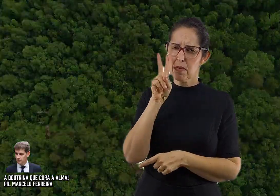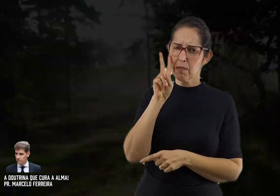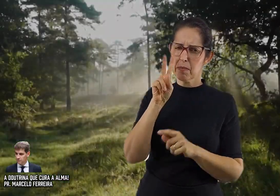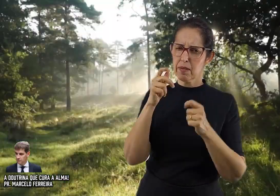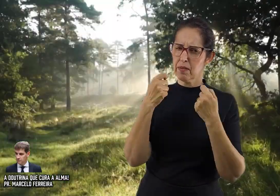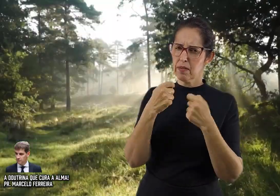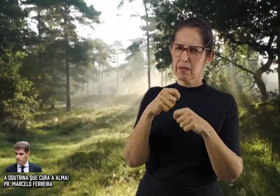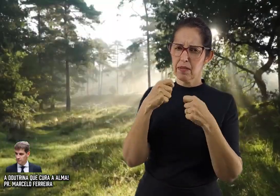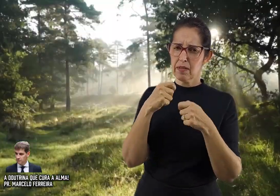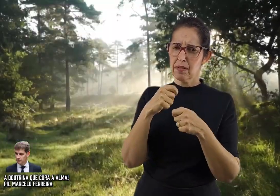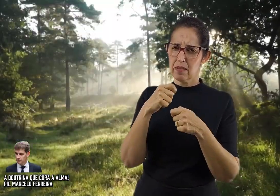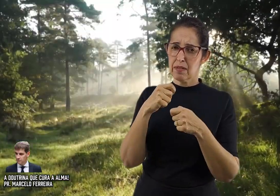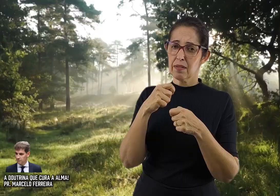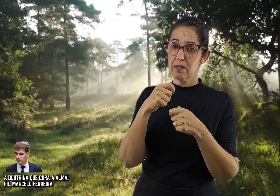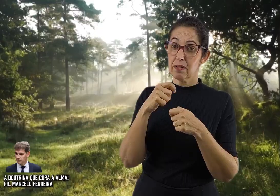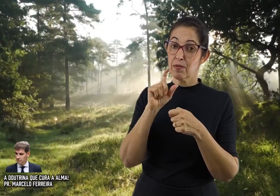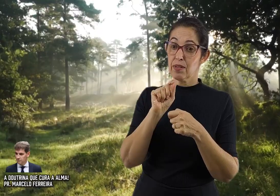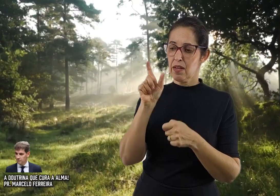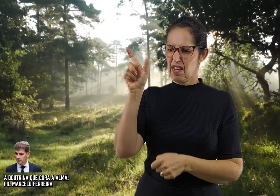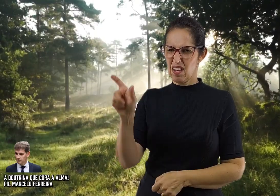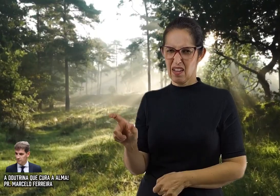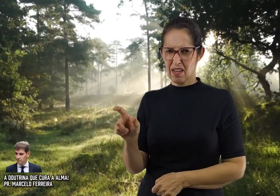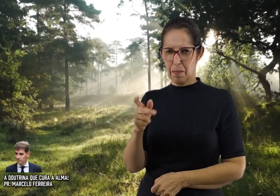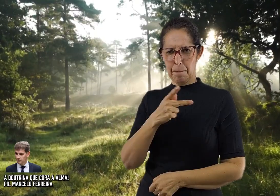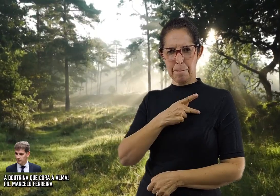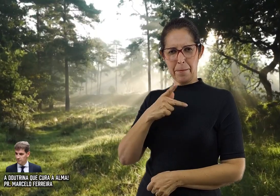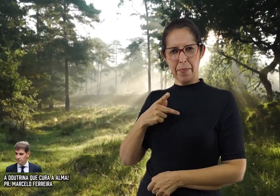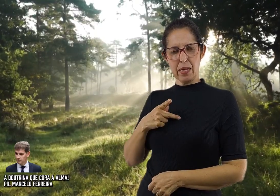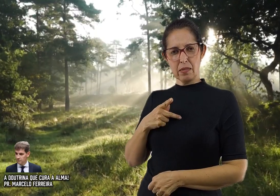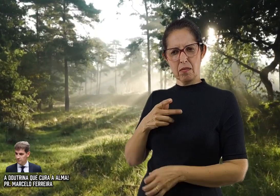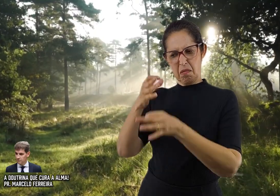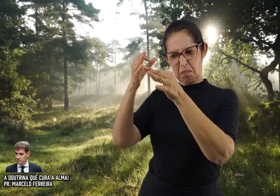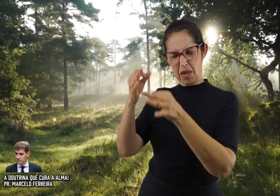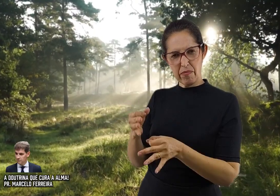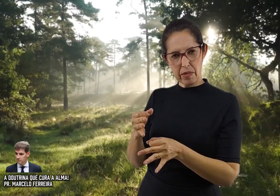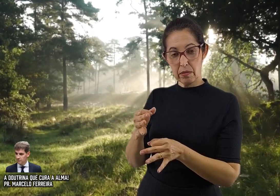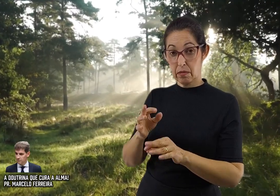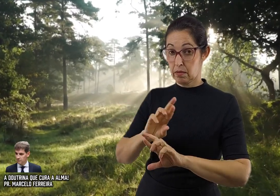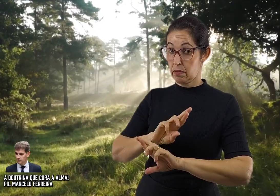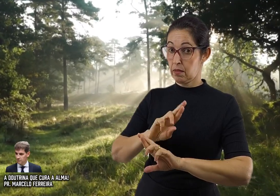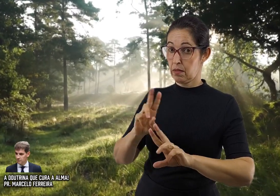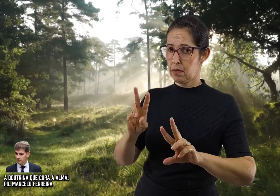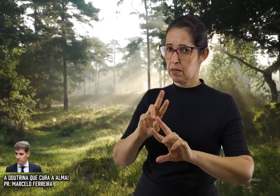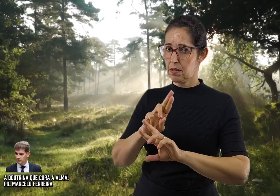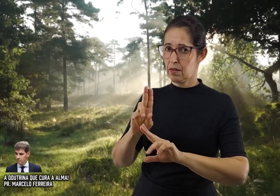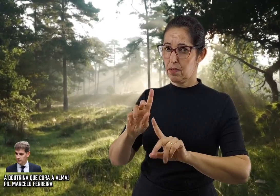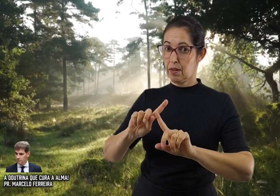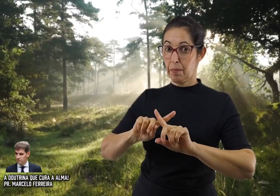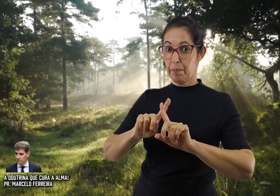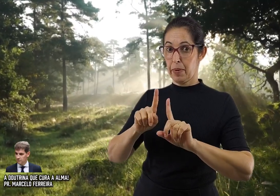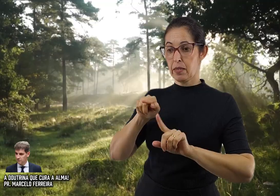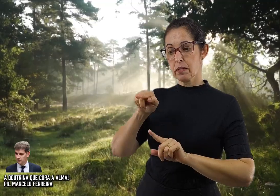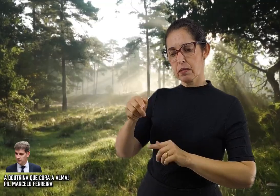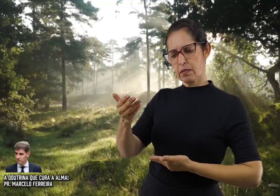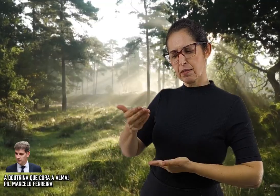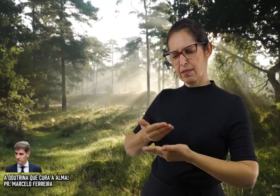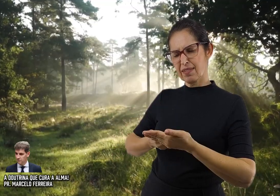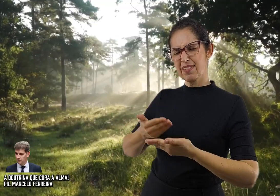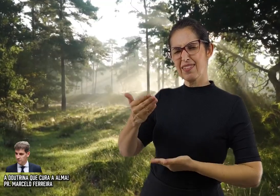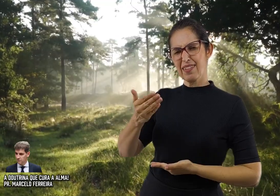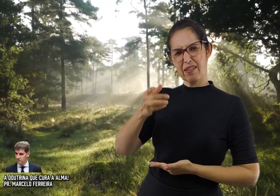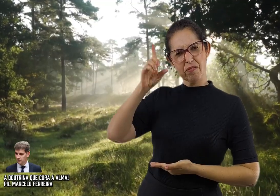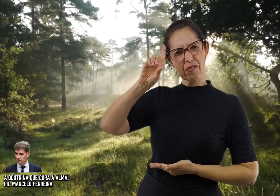não são perfeitos, mas eles são servos de Deus. Eles amam o Senhor. Sejam